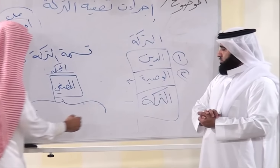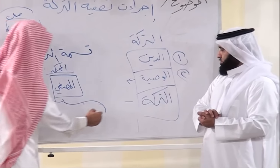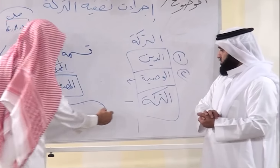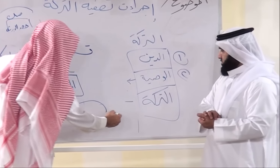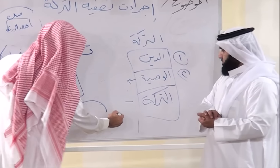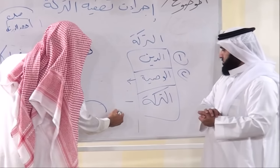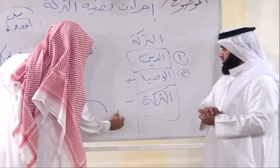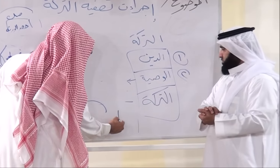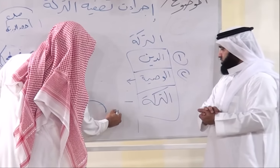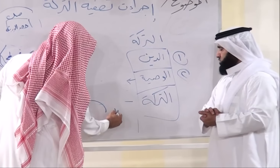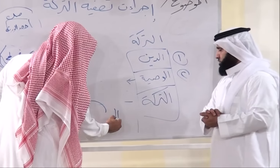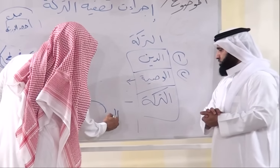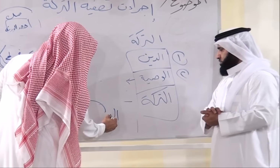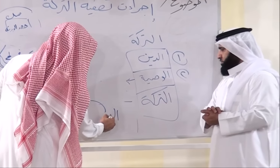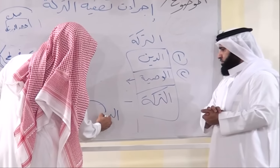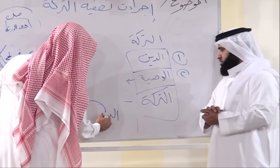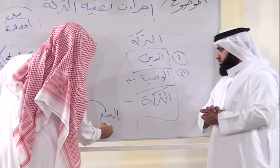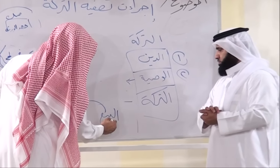البيع بالمزاد العلوي،